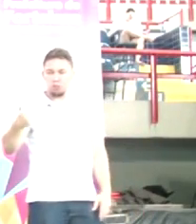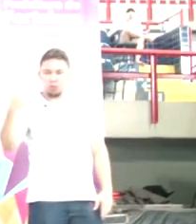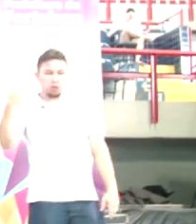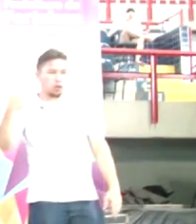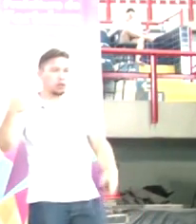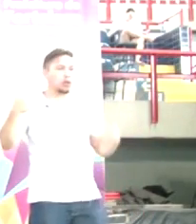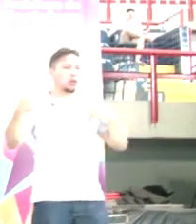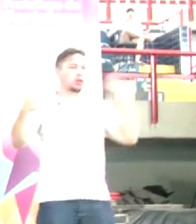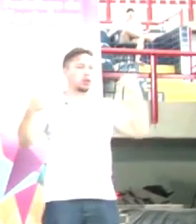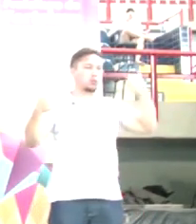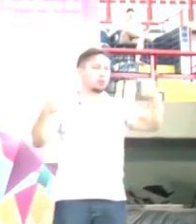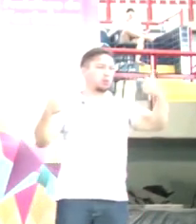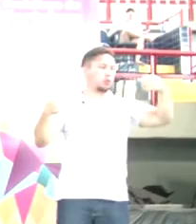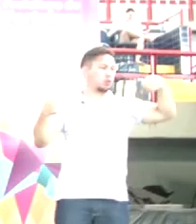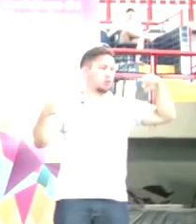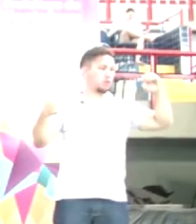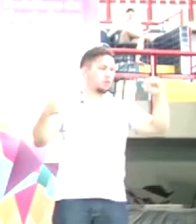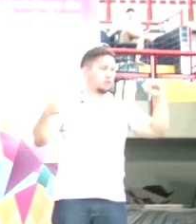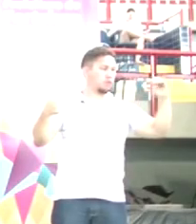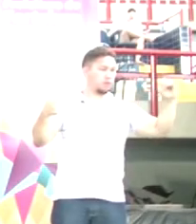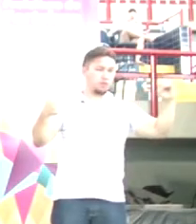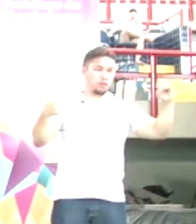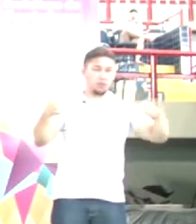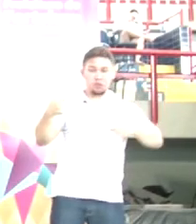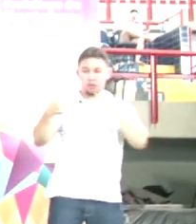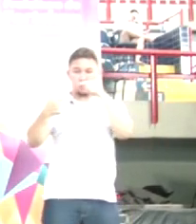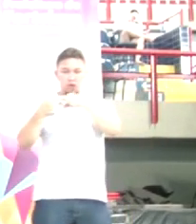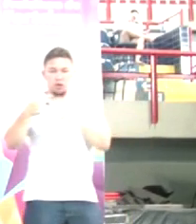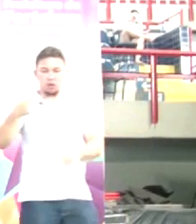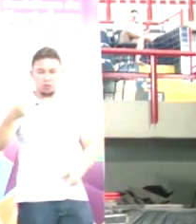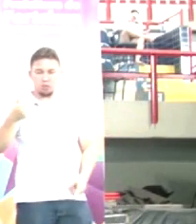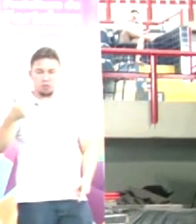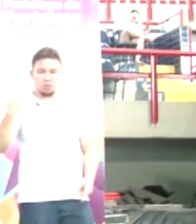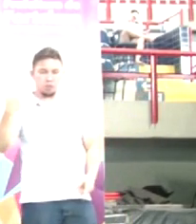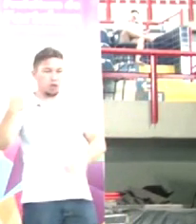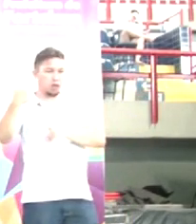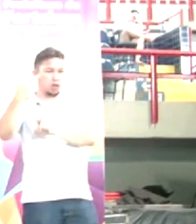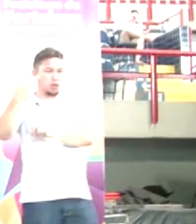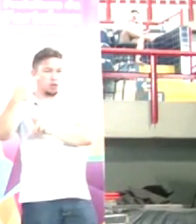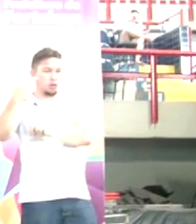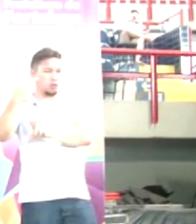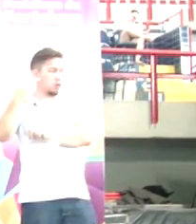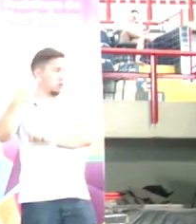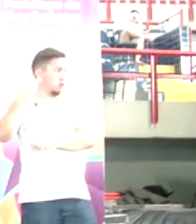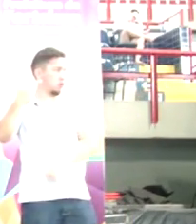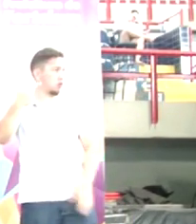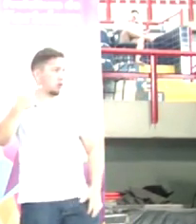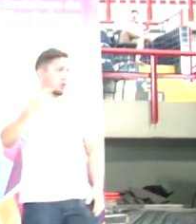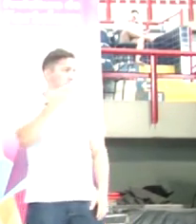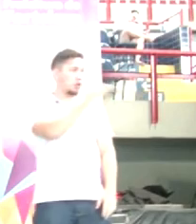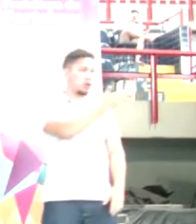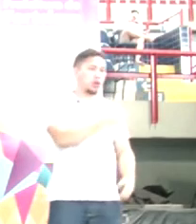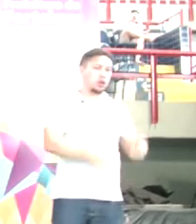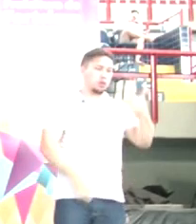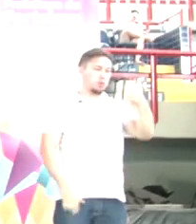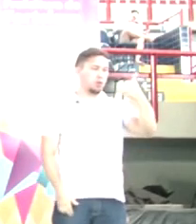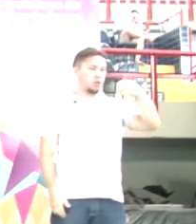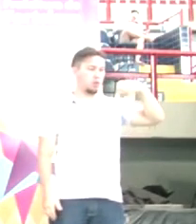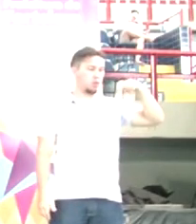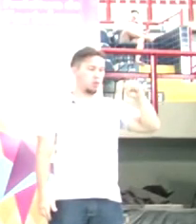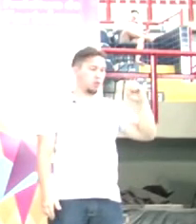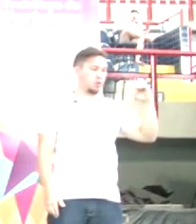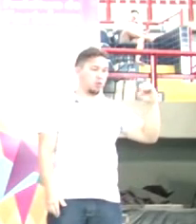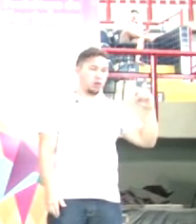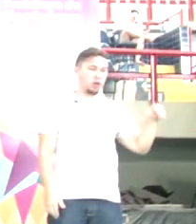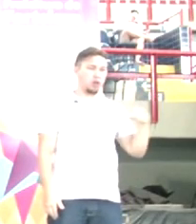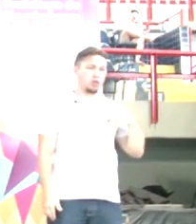com 1.980. Em 2012, eu tinha 50. Só que em 1980, eu tinha